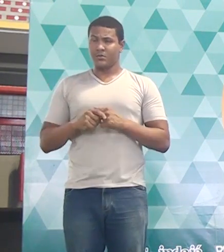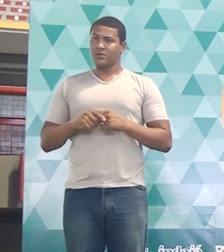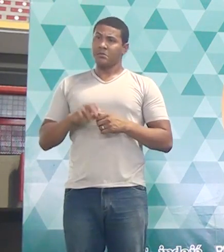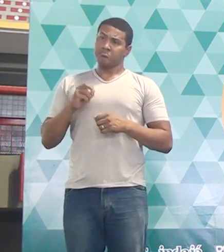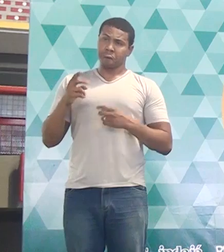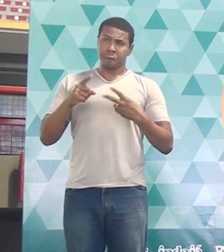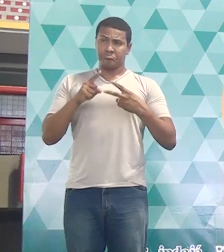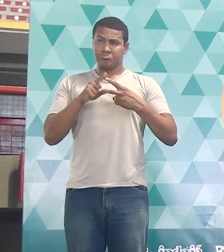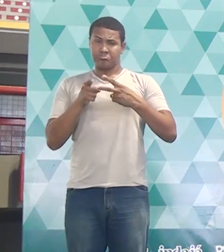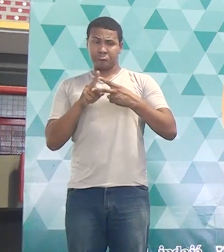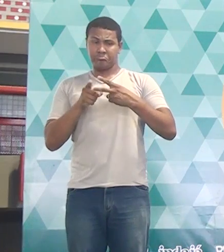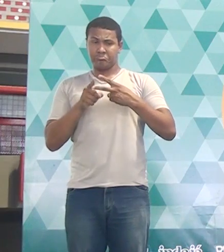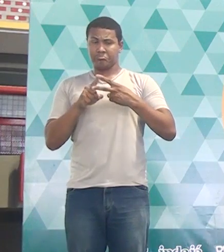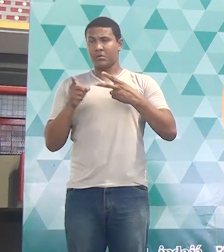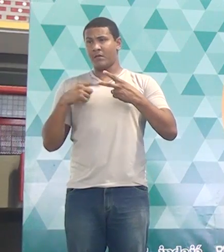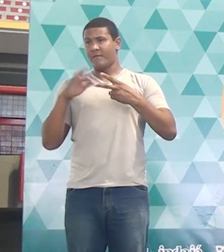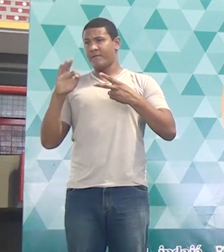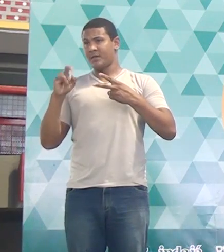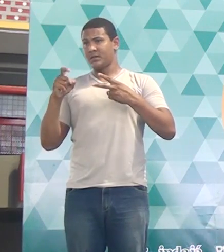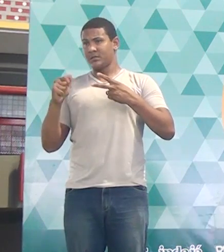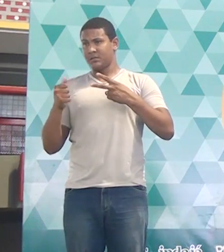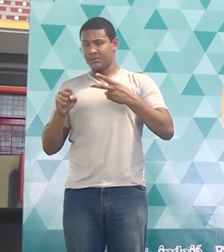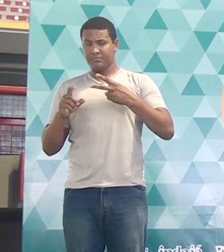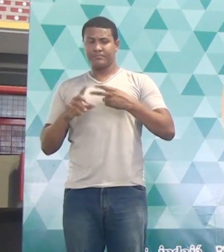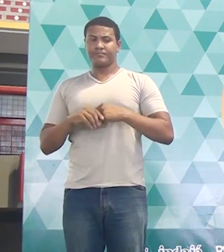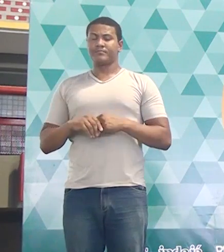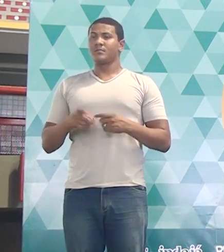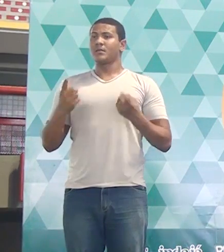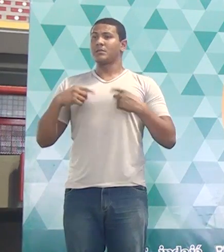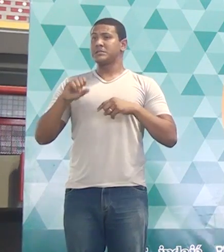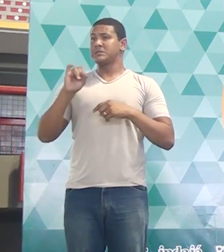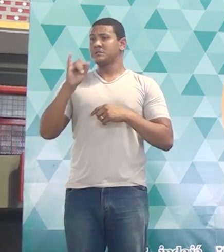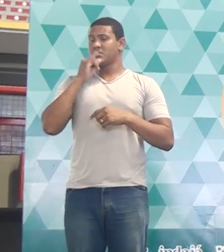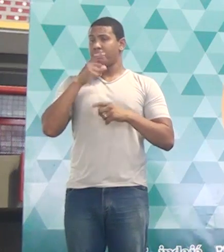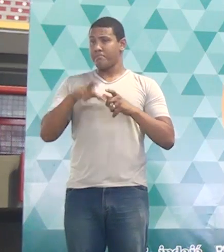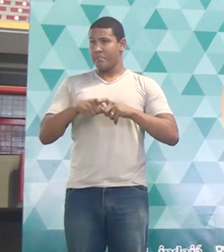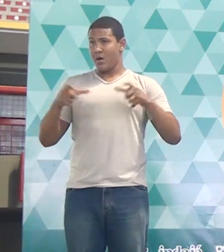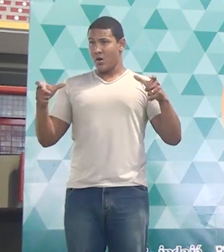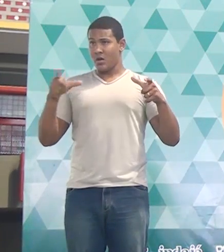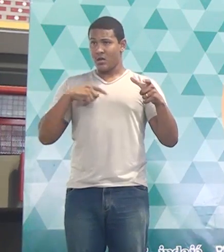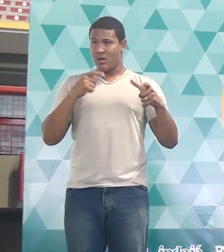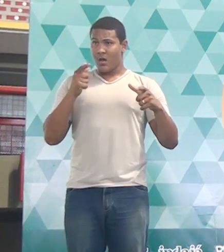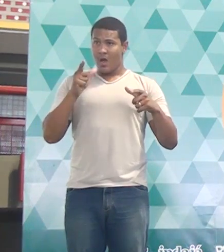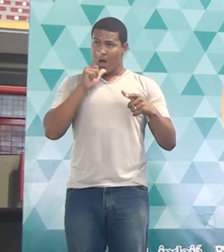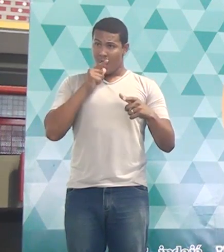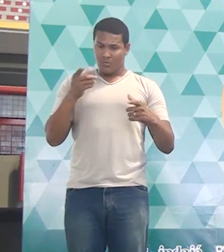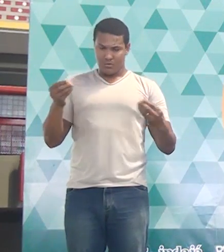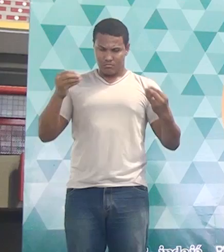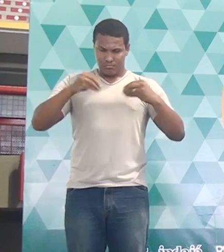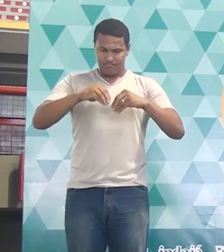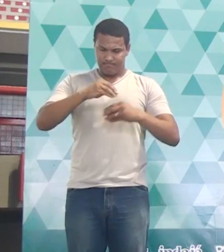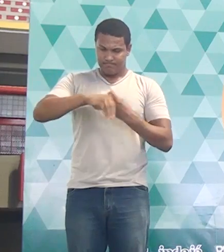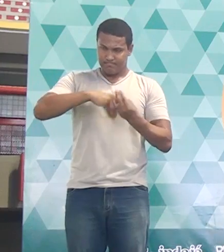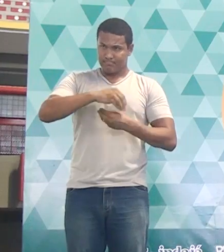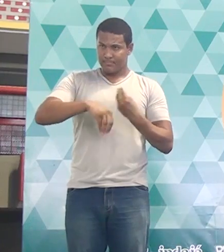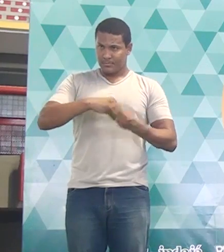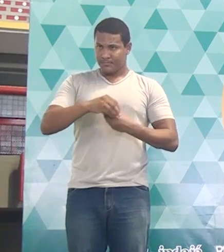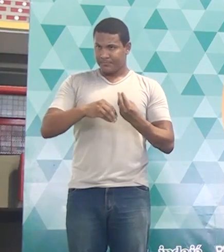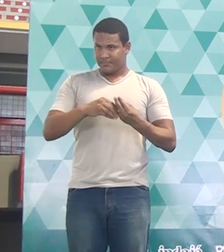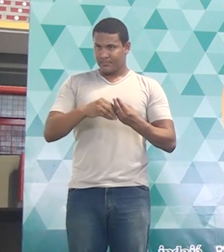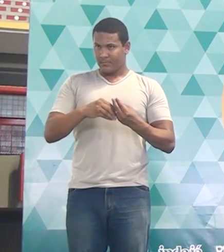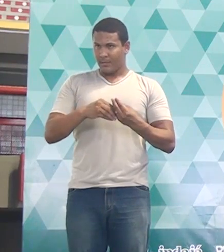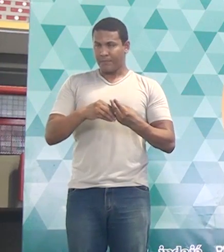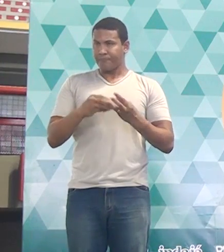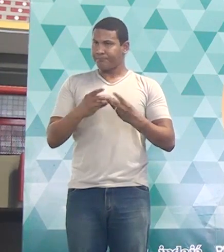são fixas. Solubilidade em água, a maioria é insolúvel. As únicas que são solúveis são as da família 1A,